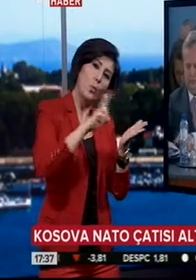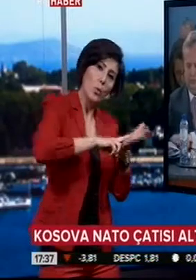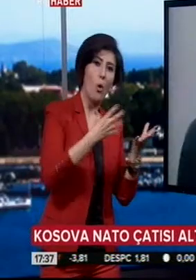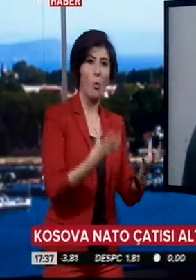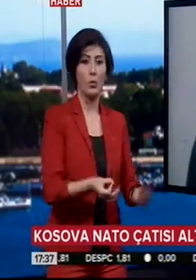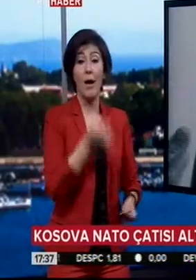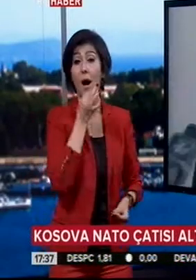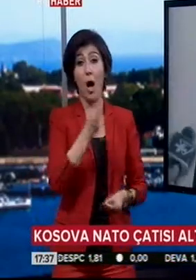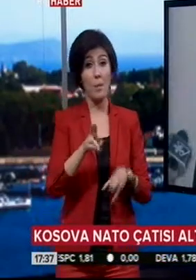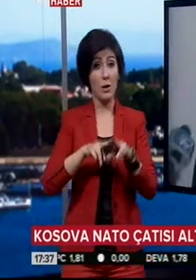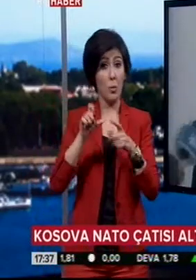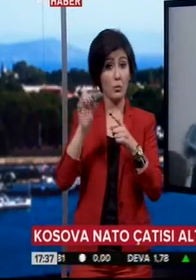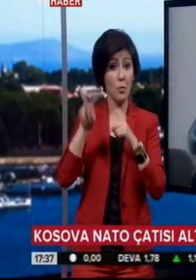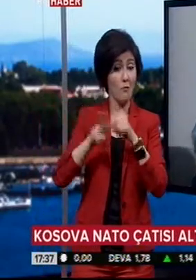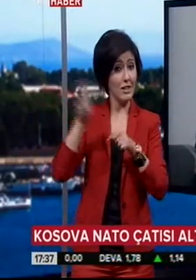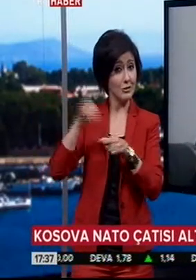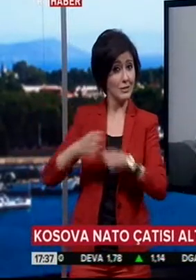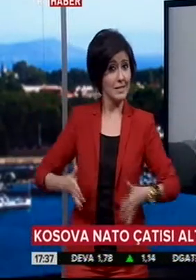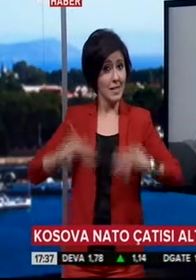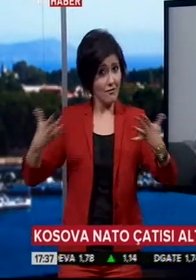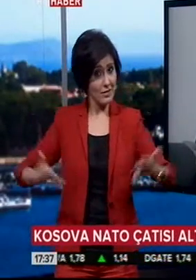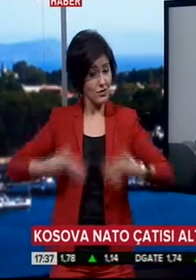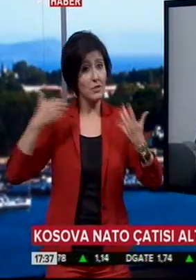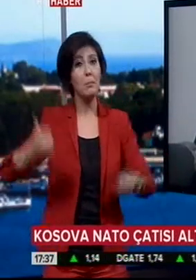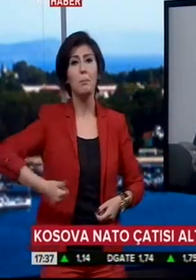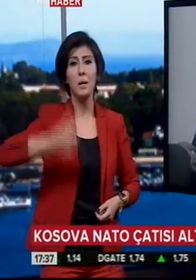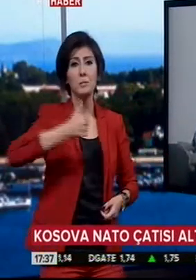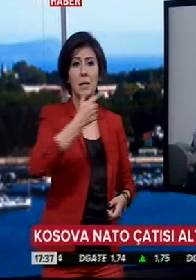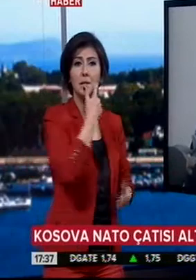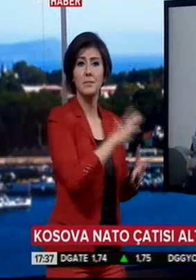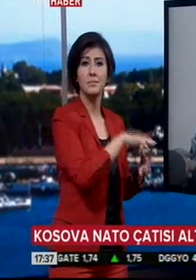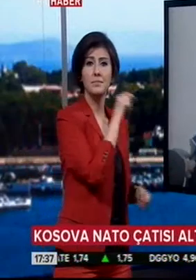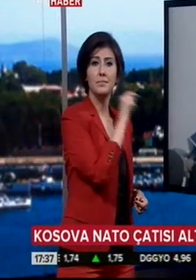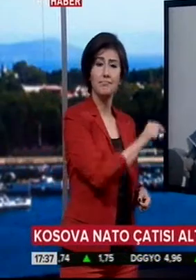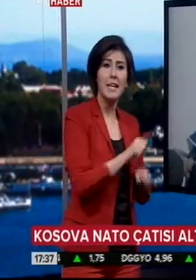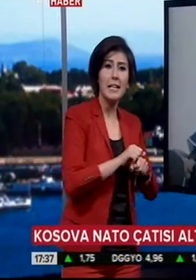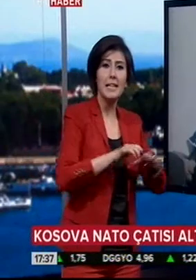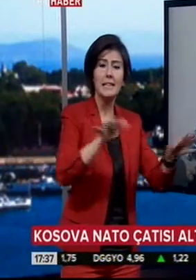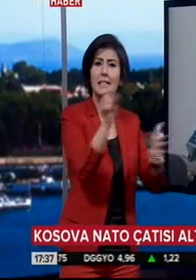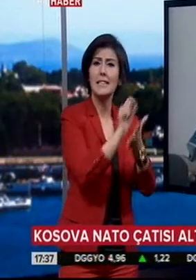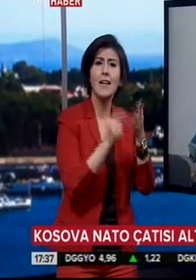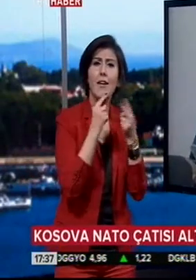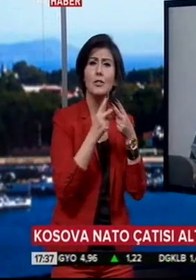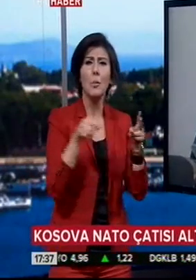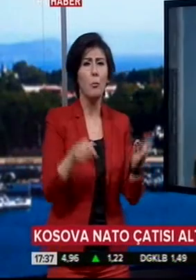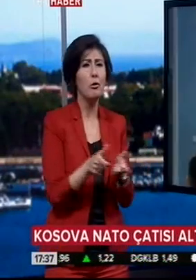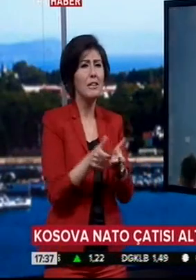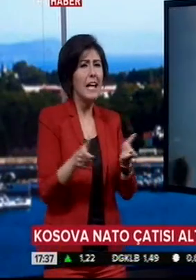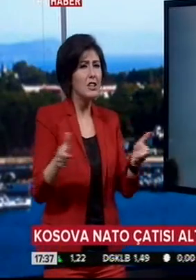yapıldı. Haber Kosova'da sevinçle karşılandı. Başbakan yayınladığı yazılı açıklamada bu